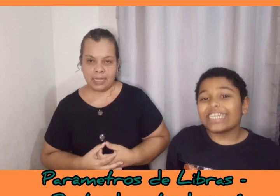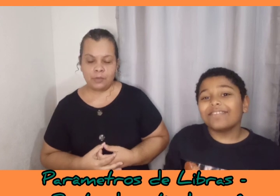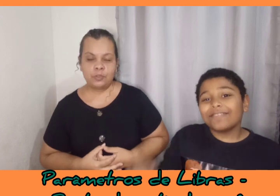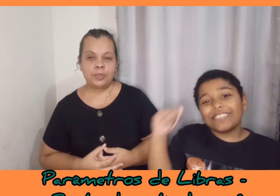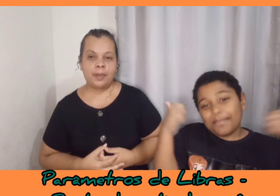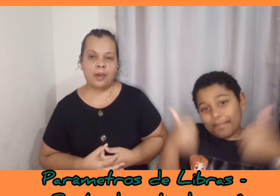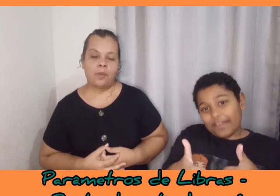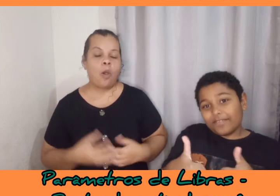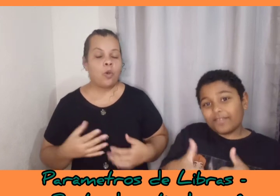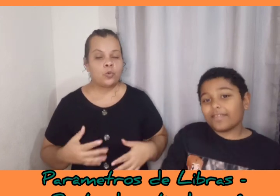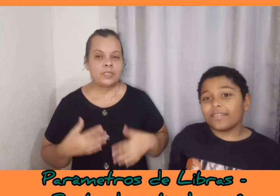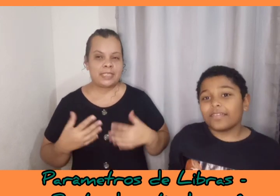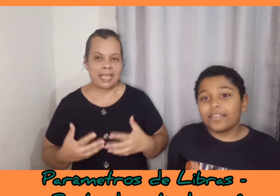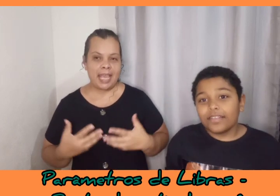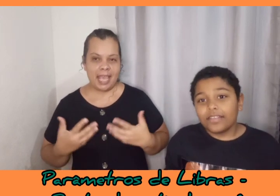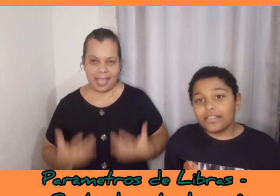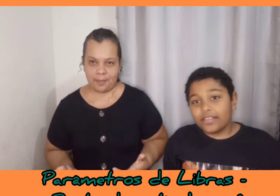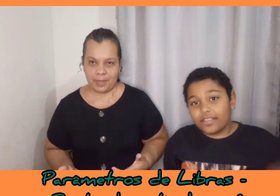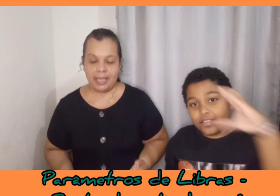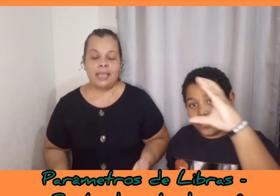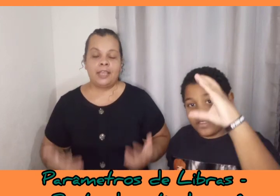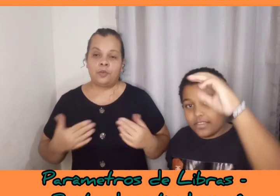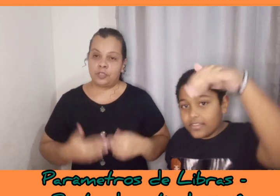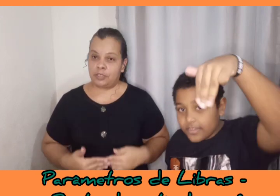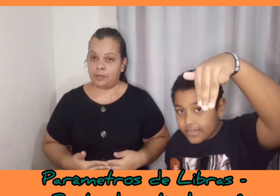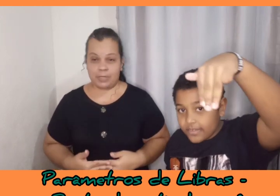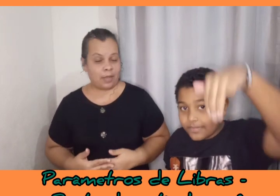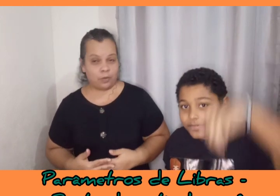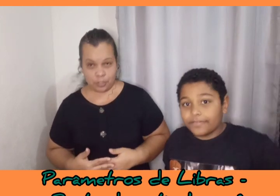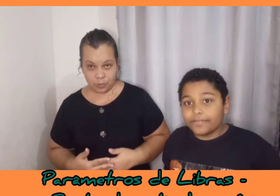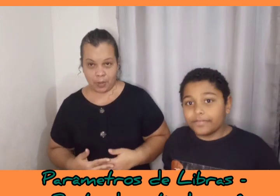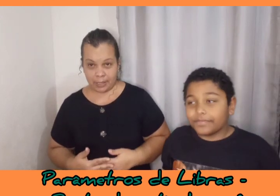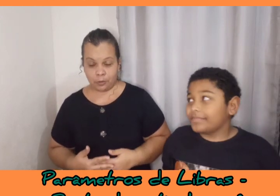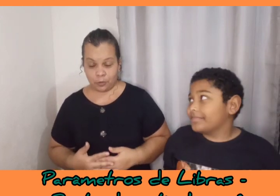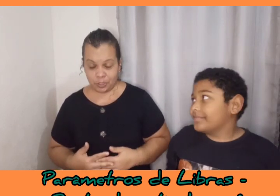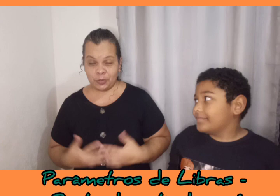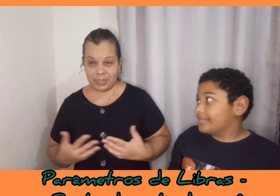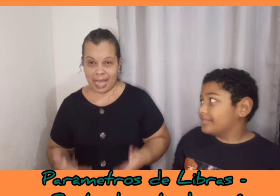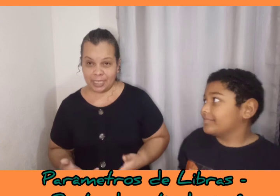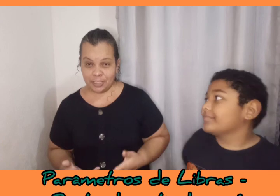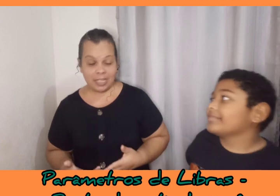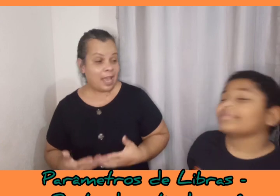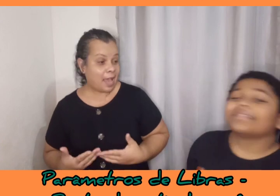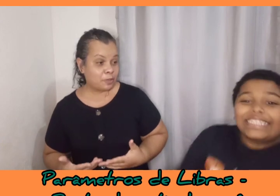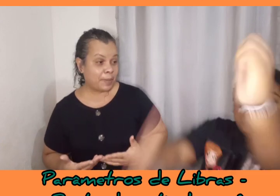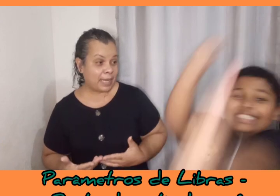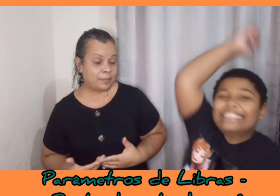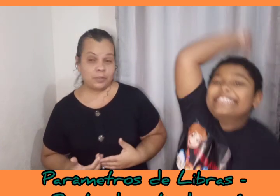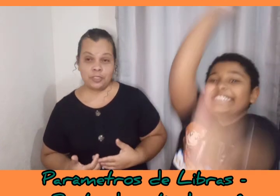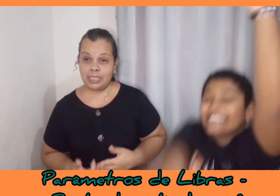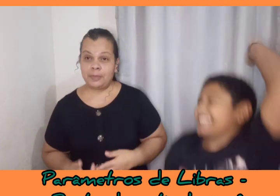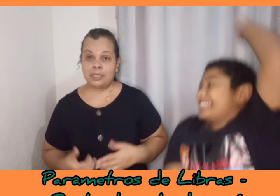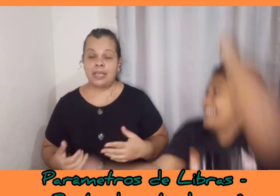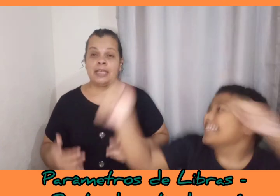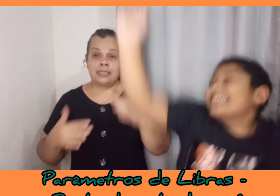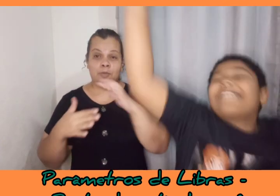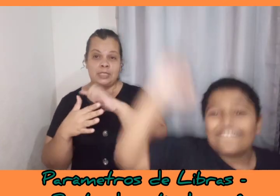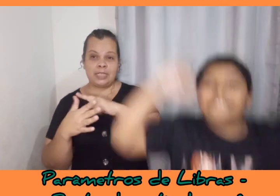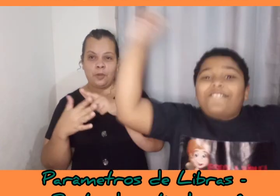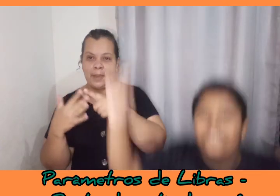de mão, ou CM. E hoje nós vamos dar continuidade aos parâmetros de Libras. São 5